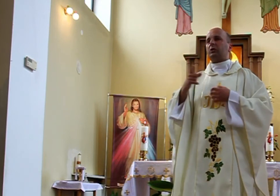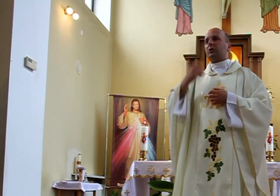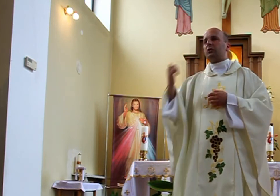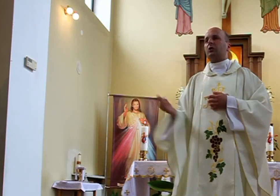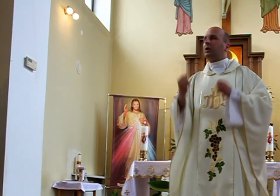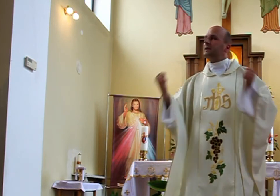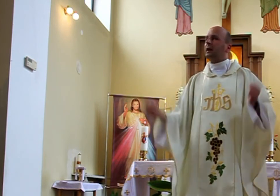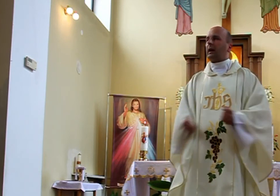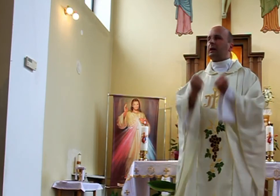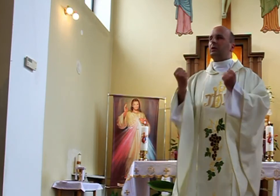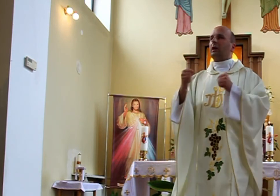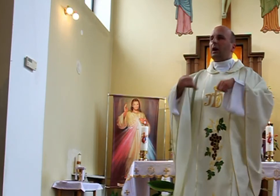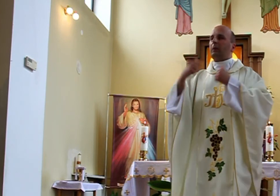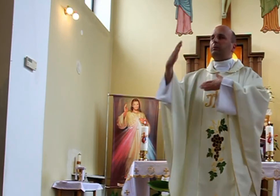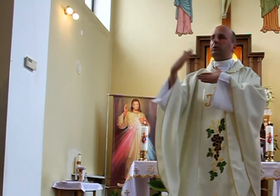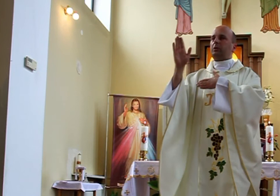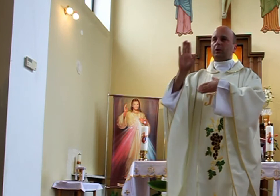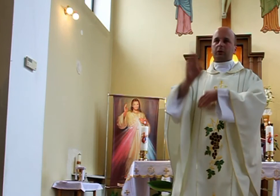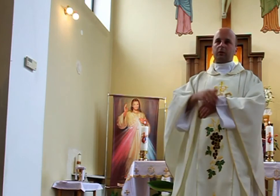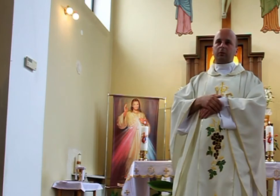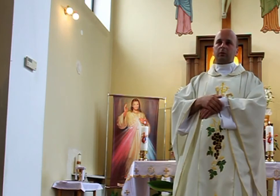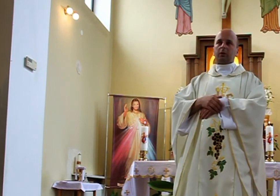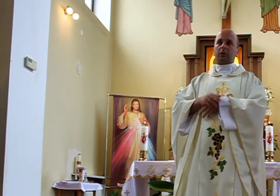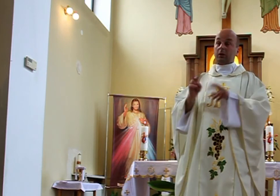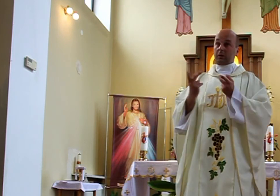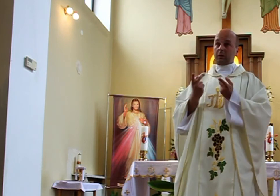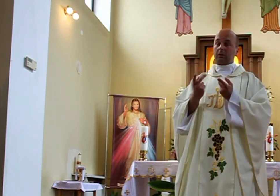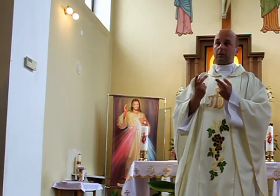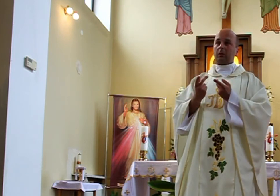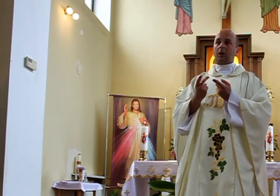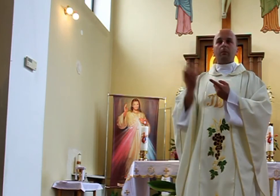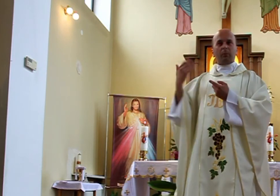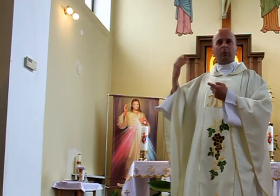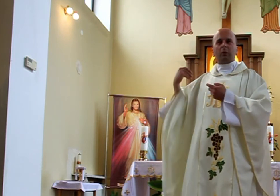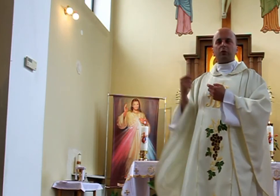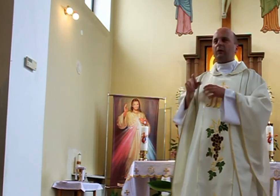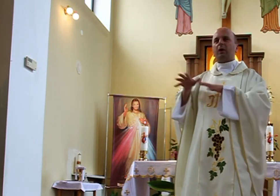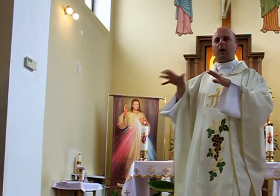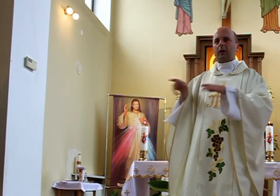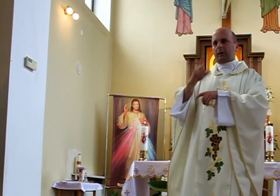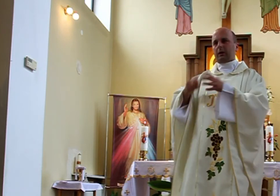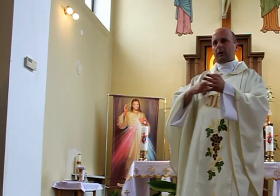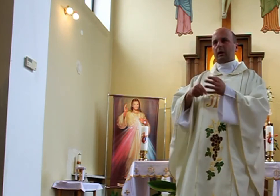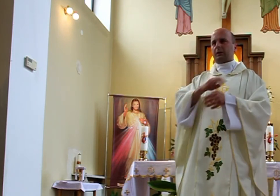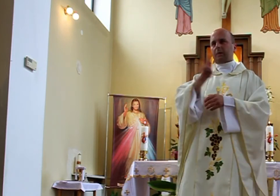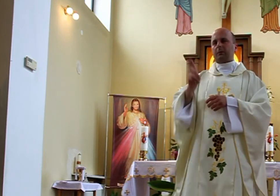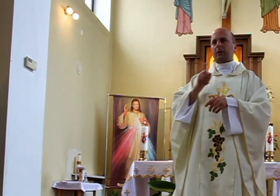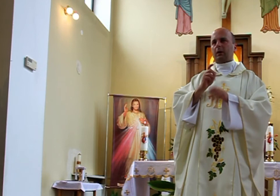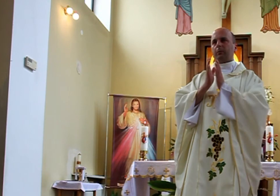jest ciągle staranie się, aby przybliżać się do Boga. I stąd było już wiele razy